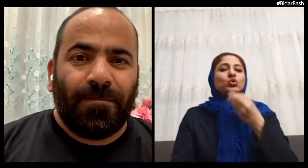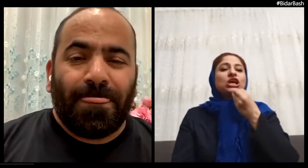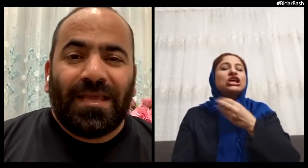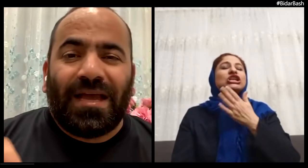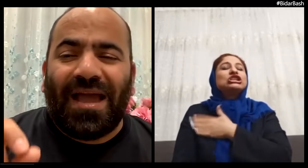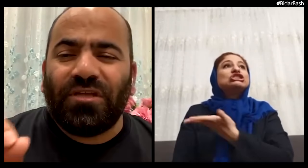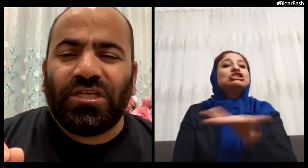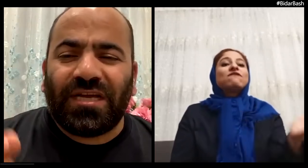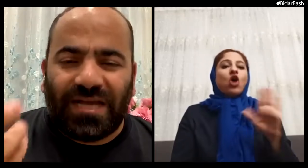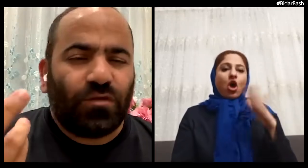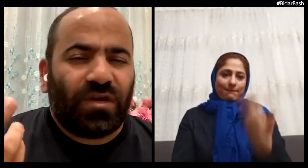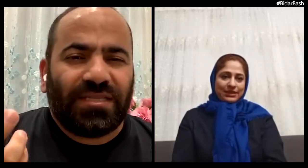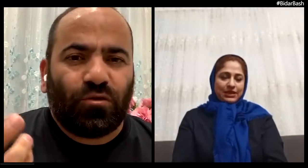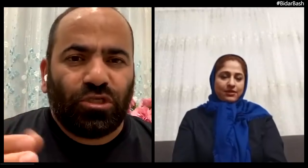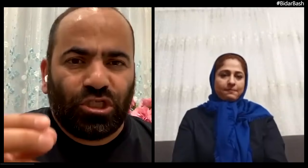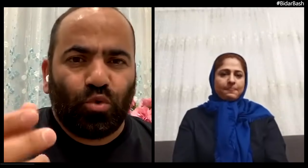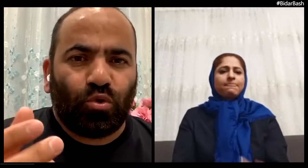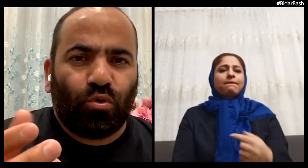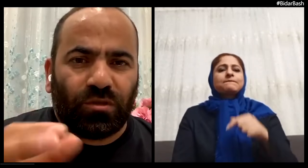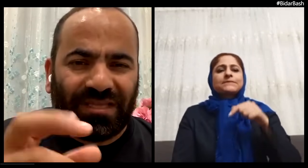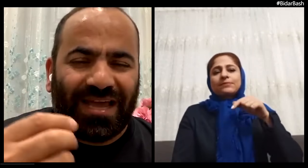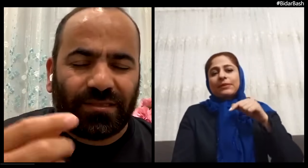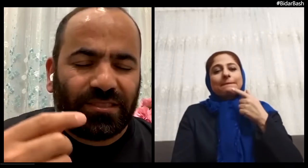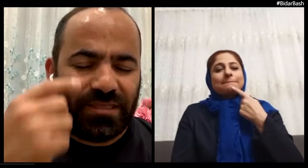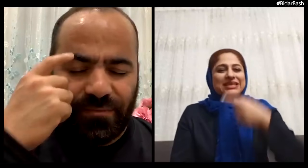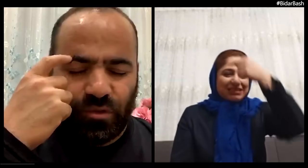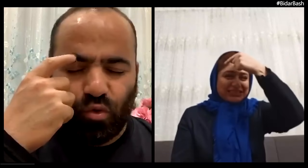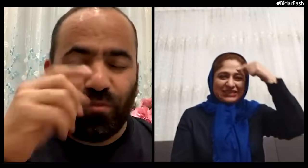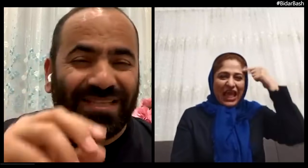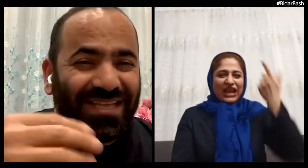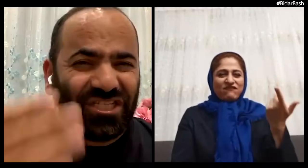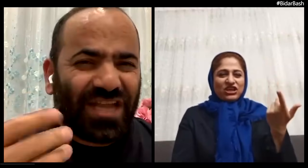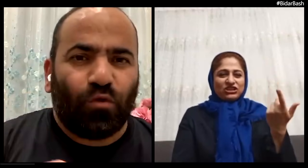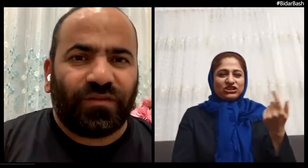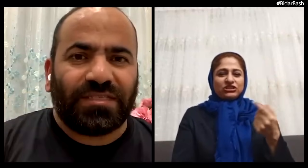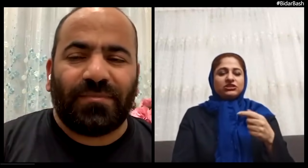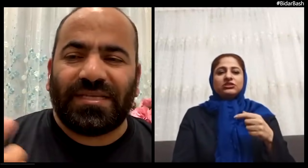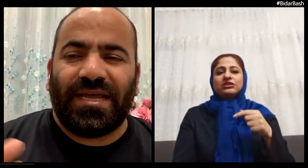بده. همین که قضا و قدر خودش چجور چیز،